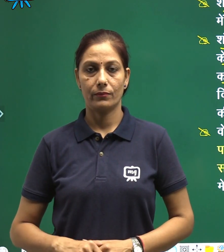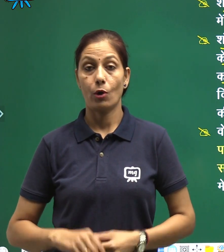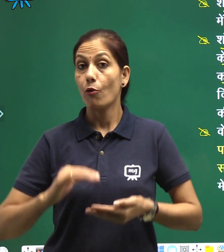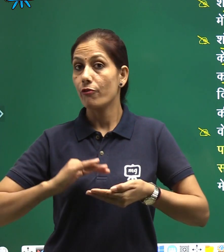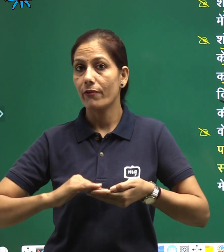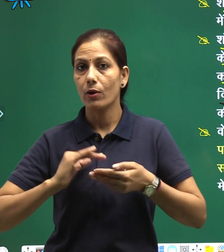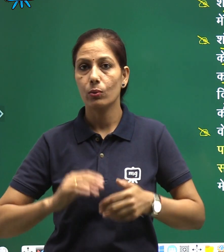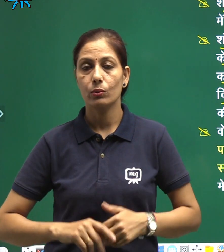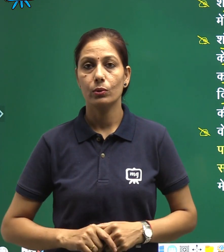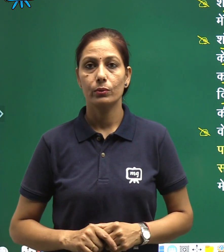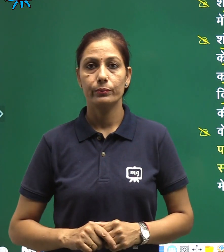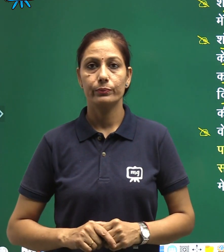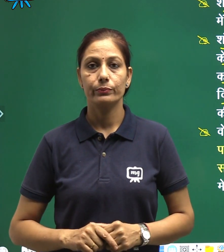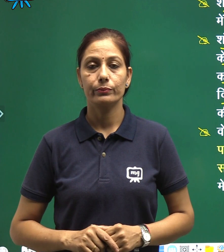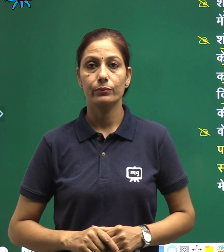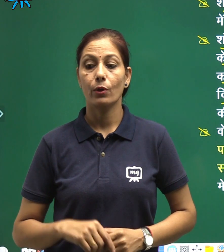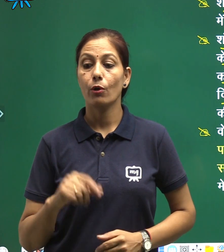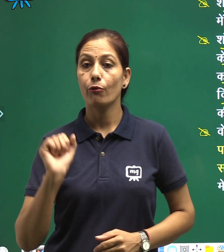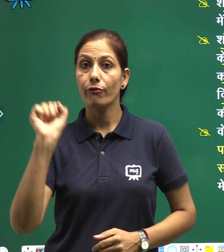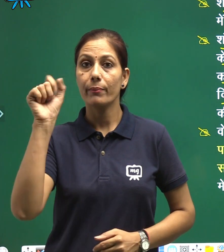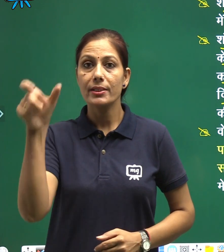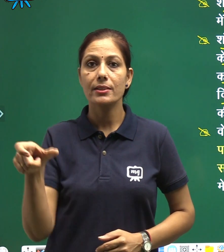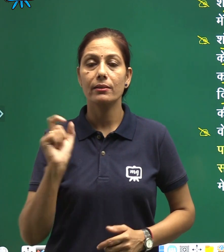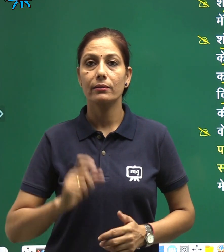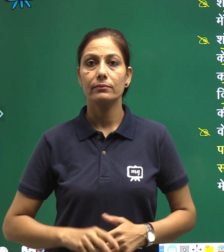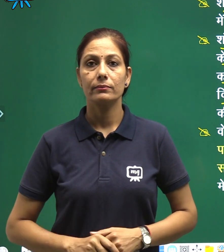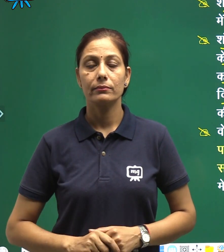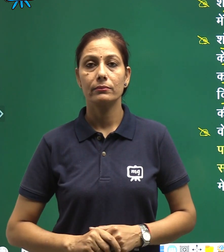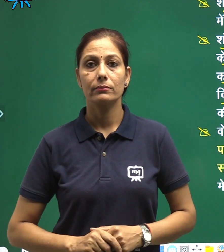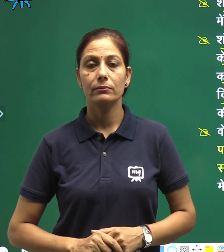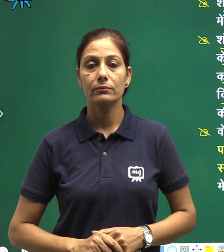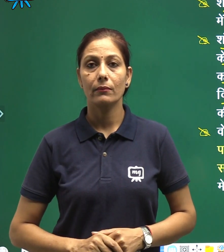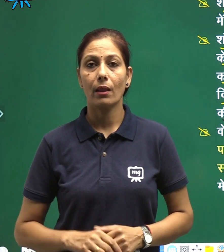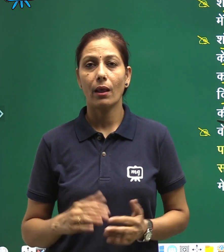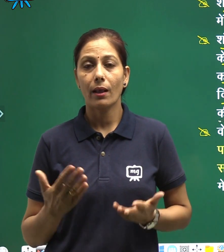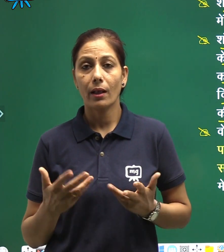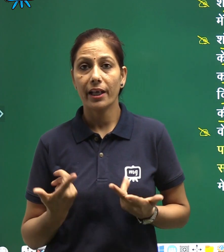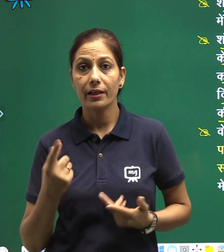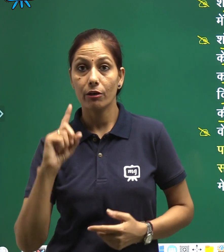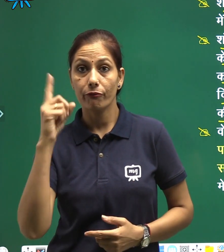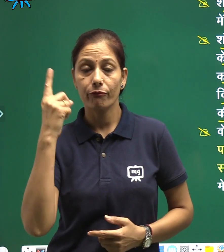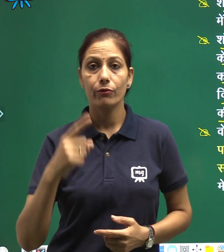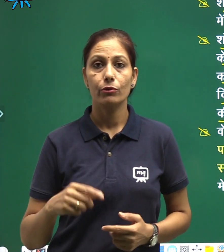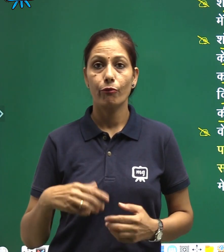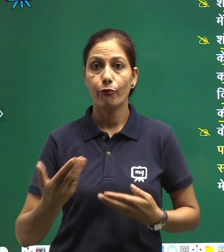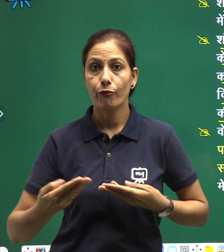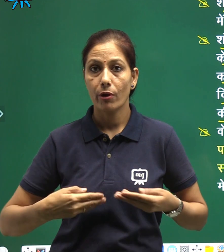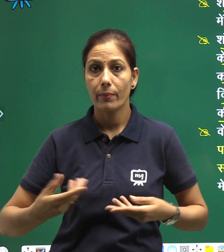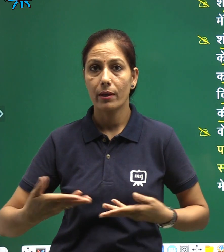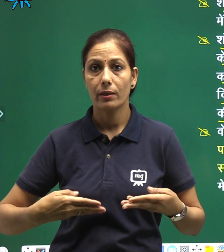विवाह को वे एक व्यापार की तरह